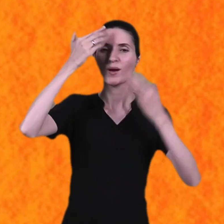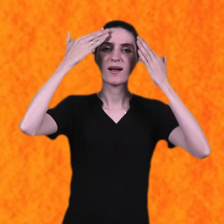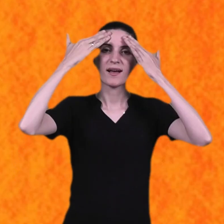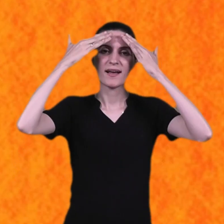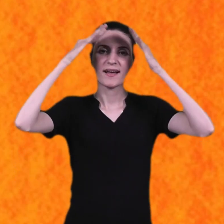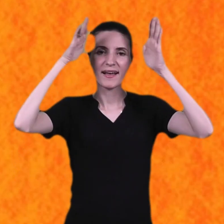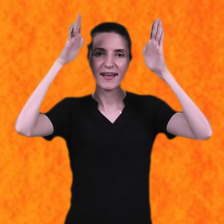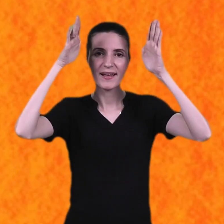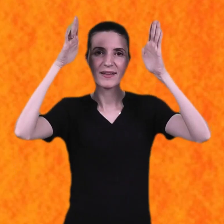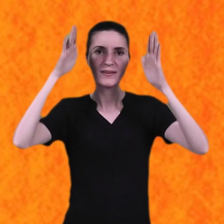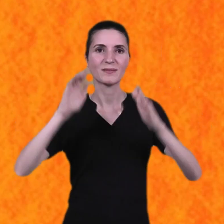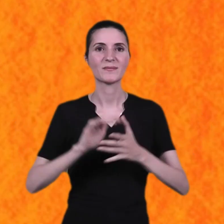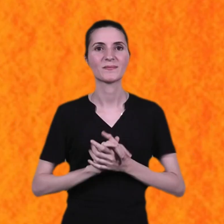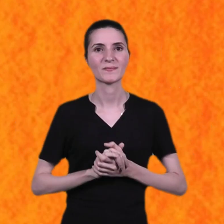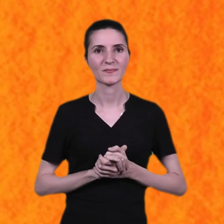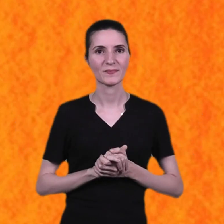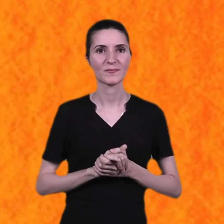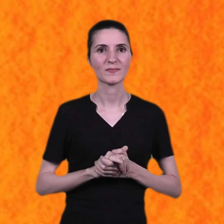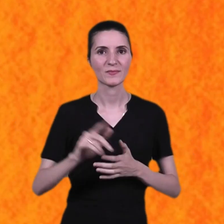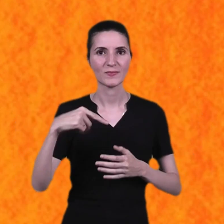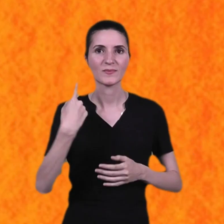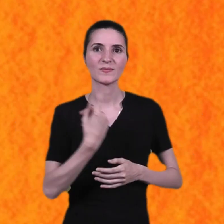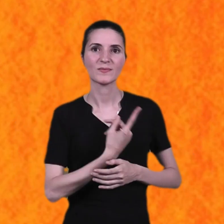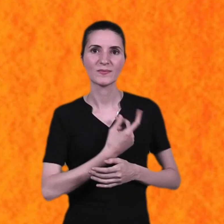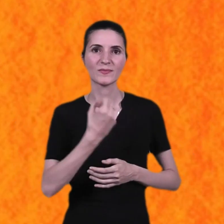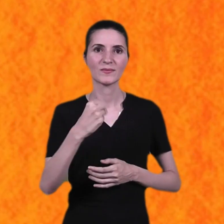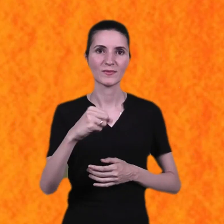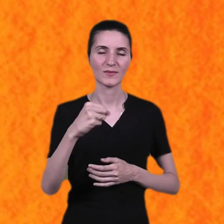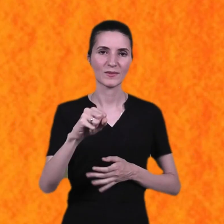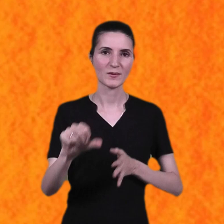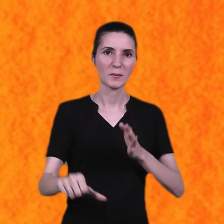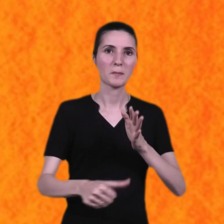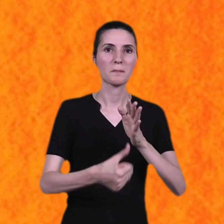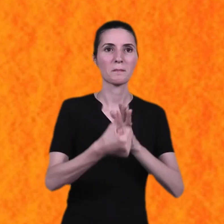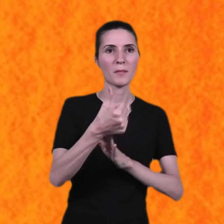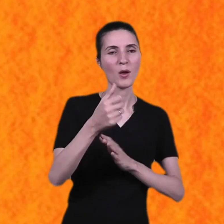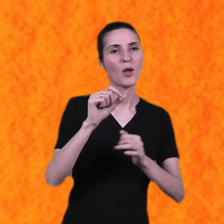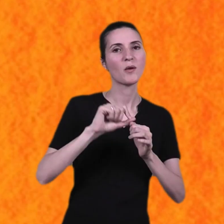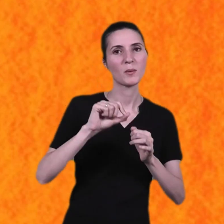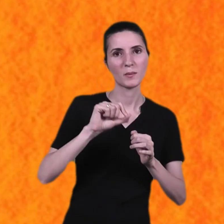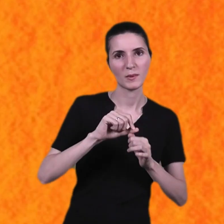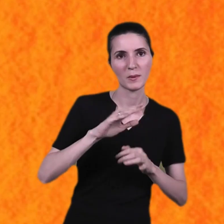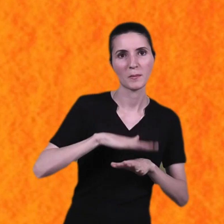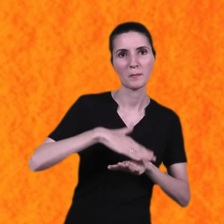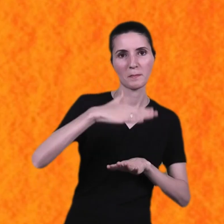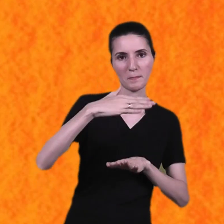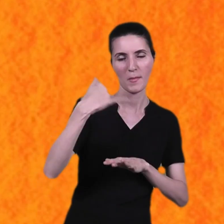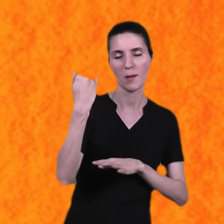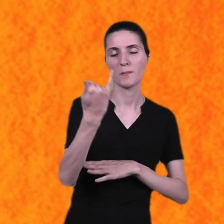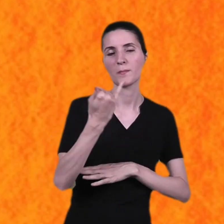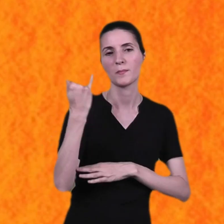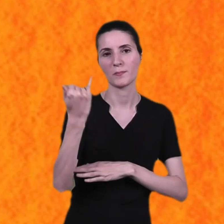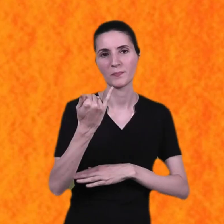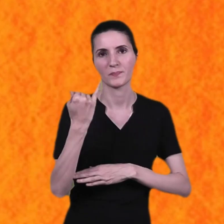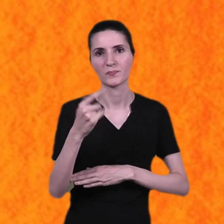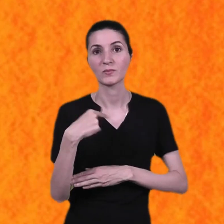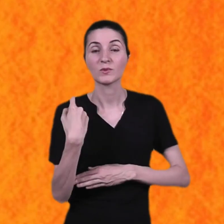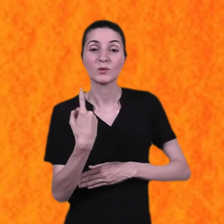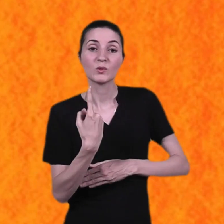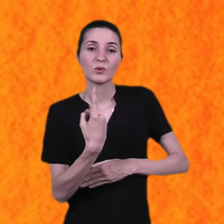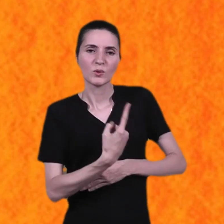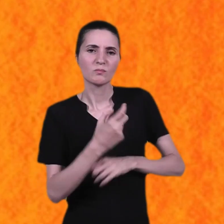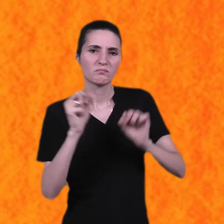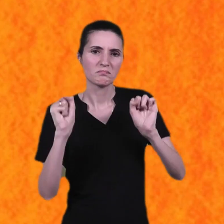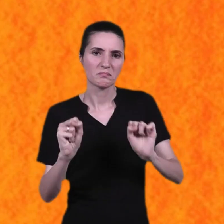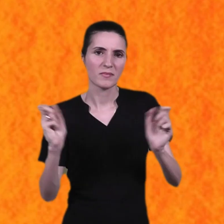importante, né? Isso aí. Nós temos que fazer o nosso melhor. Acho que isso é o mais importante, de fazer com que todas